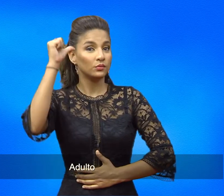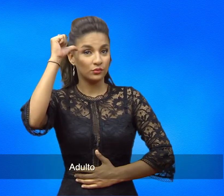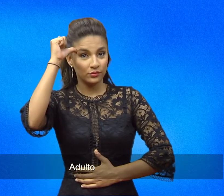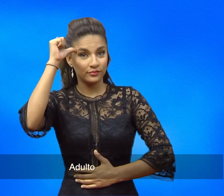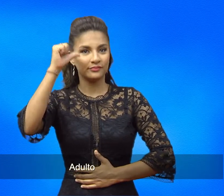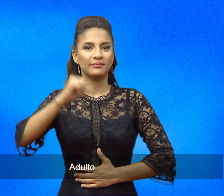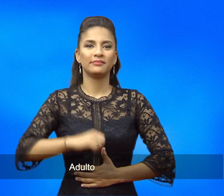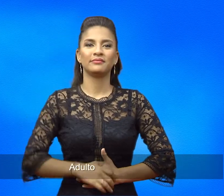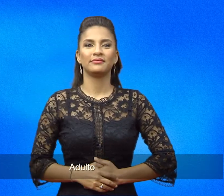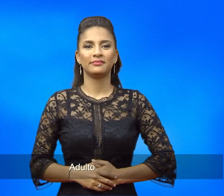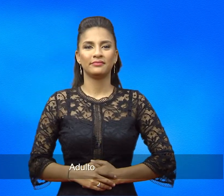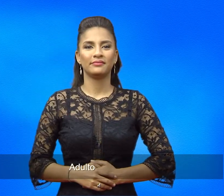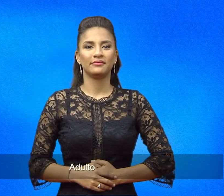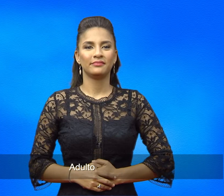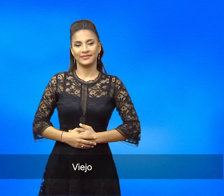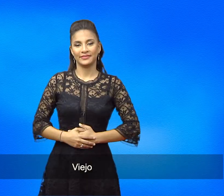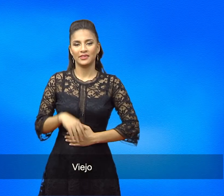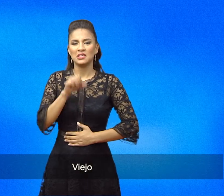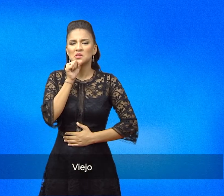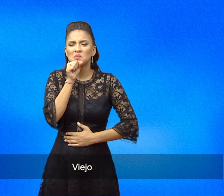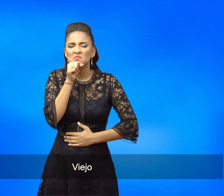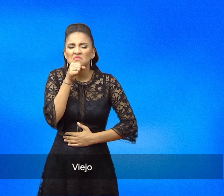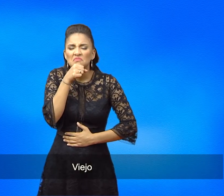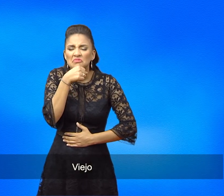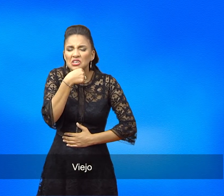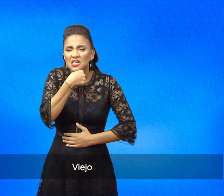a adulto viejo